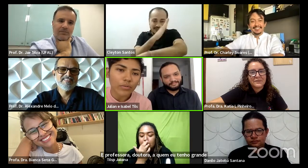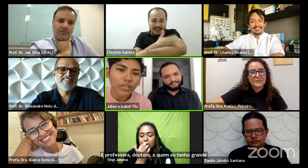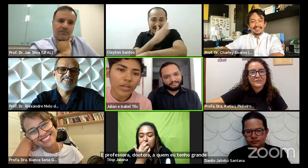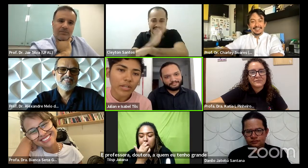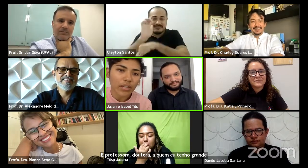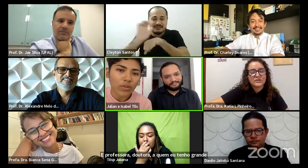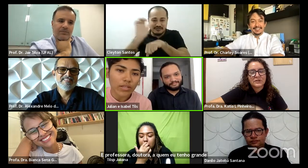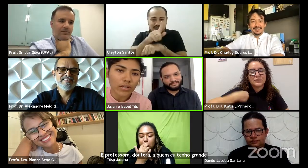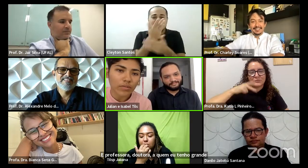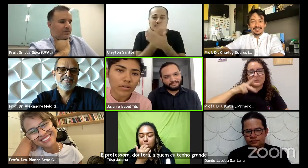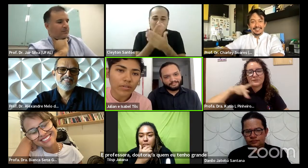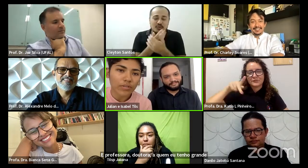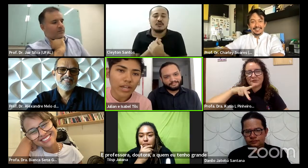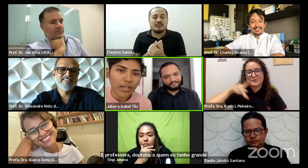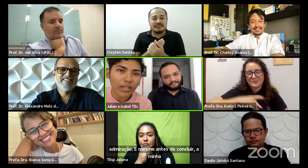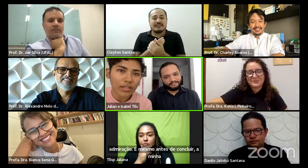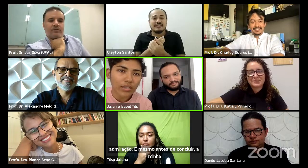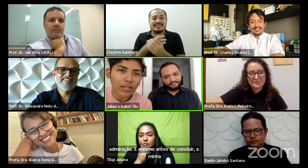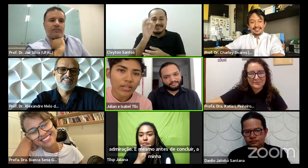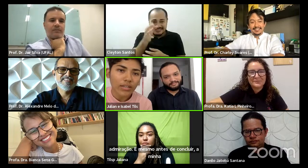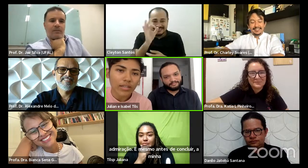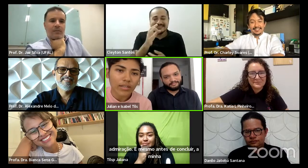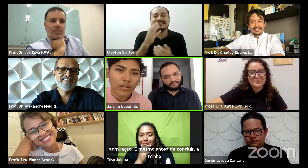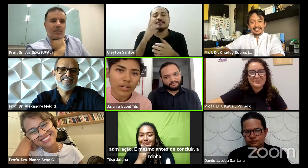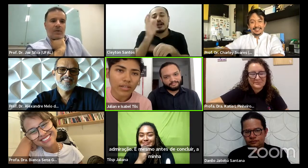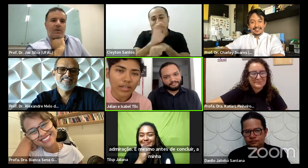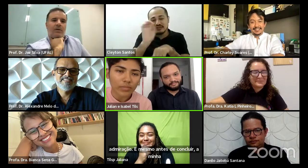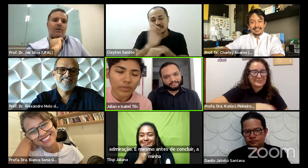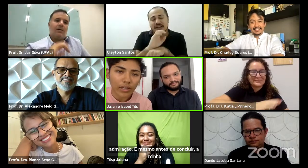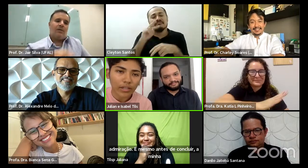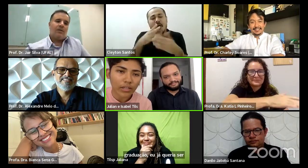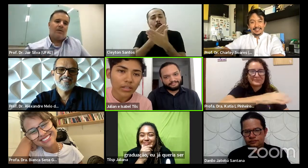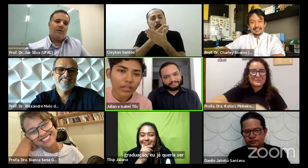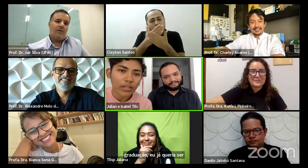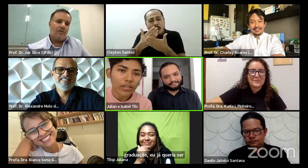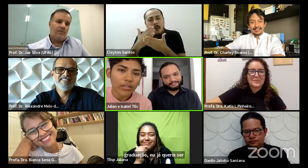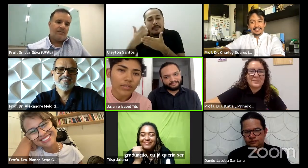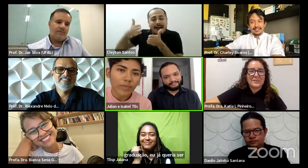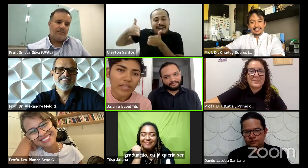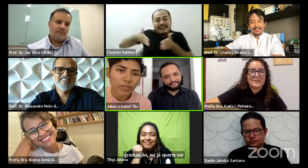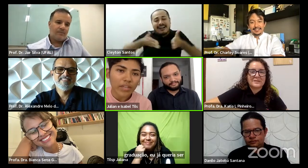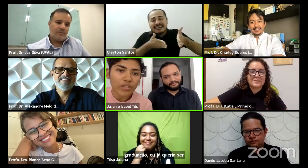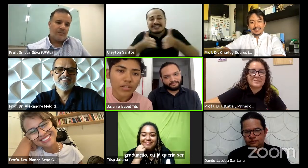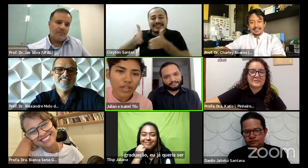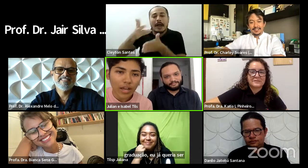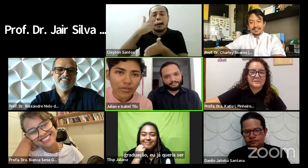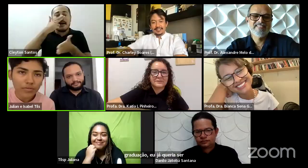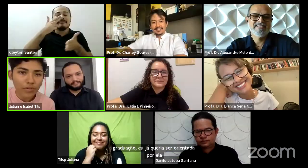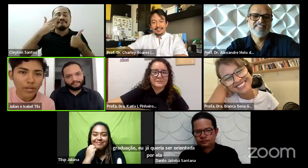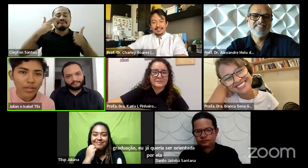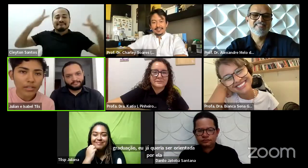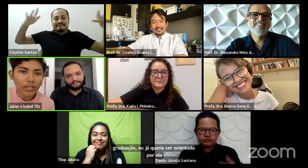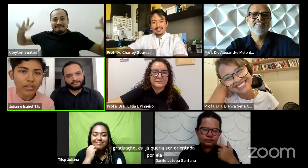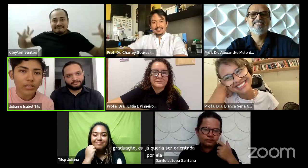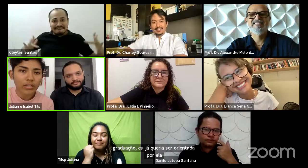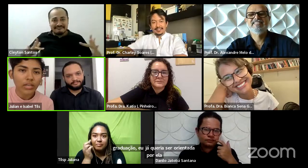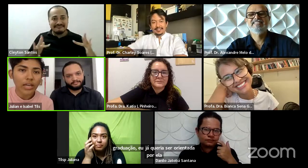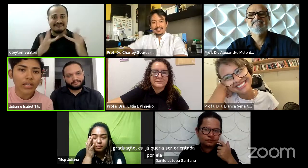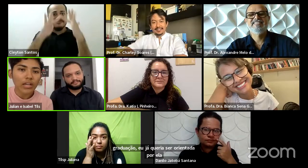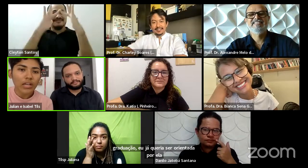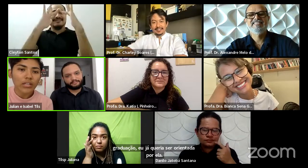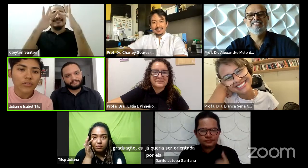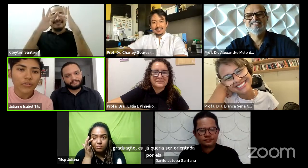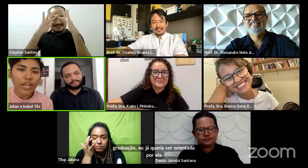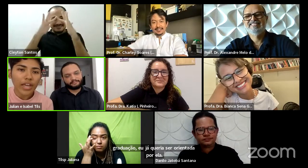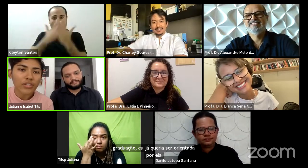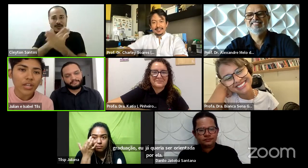de concluir a minha graduação, eu já queria, né, ser orientada por ela. Participei de estágios com ela, e